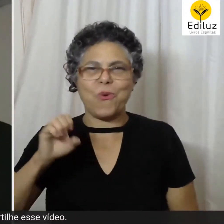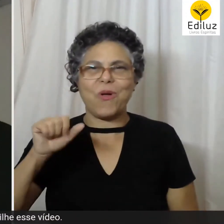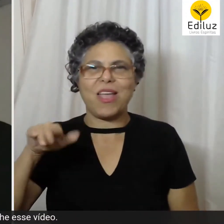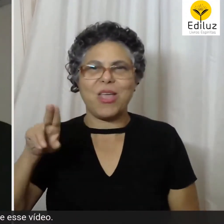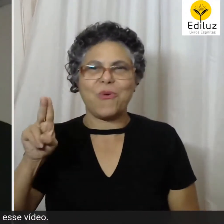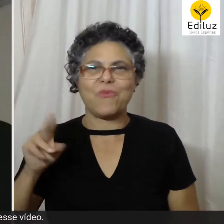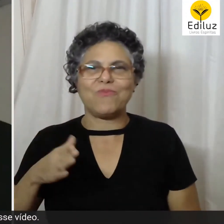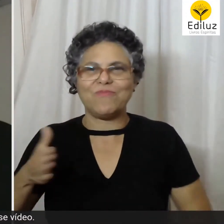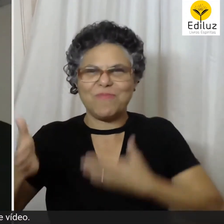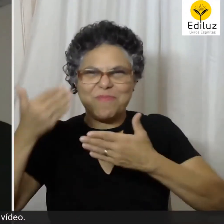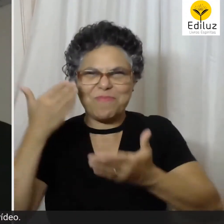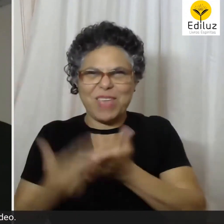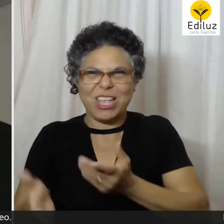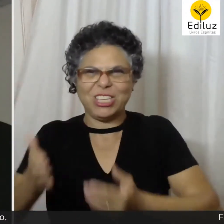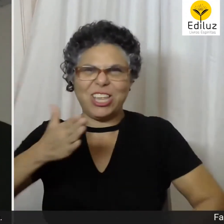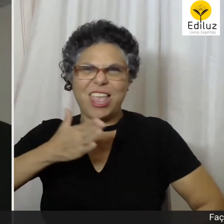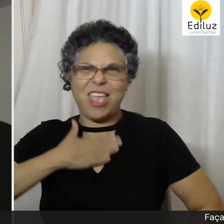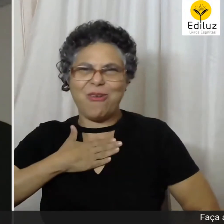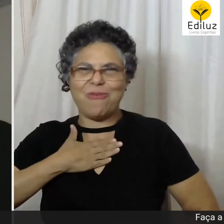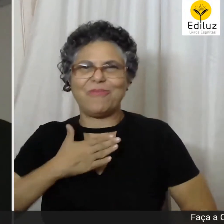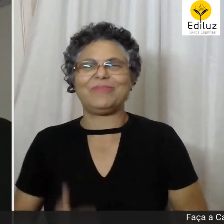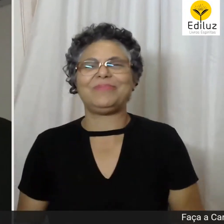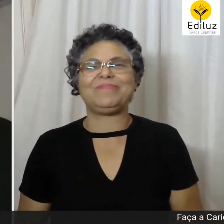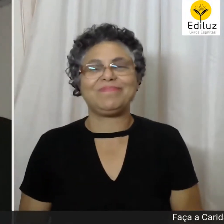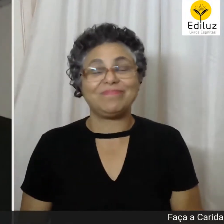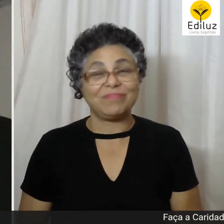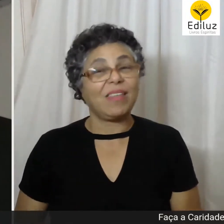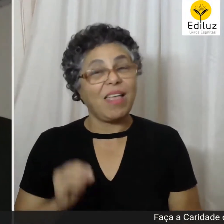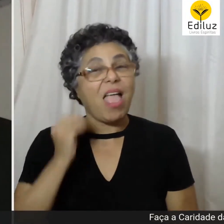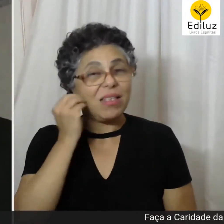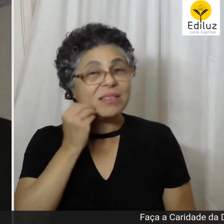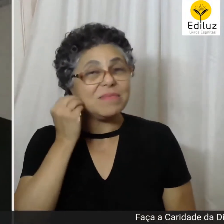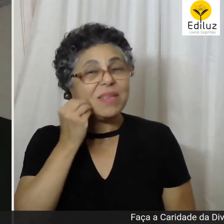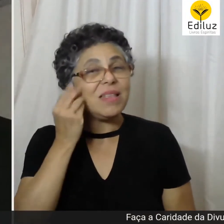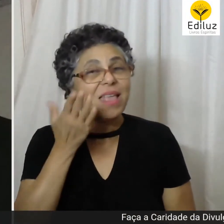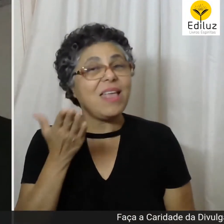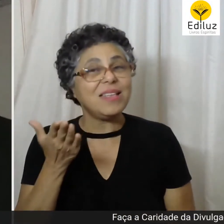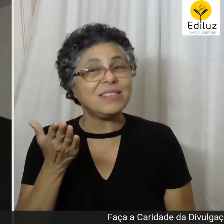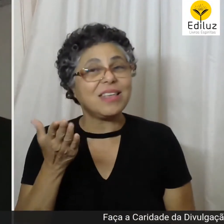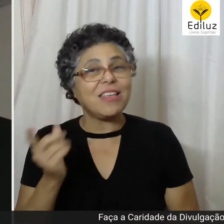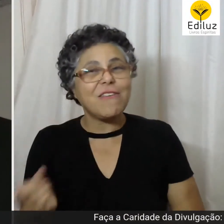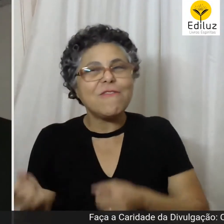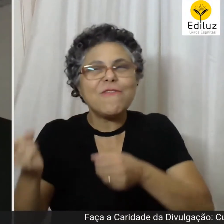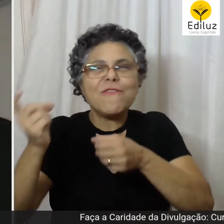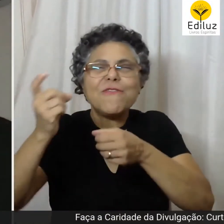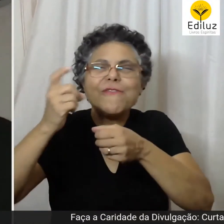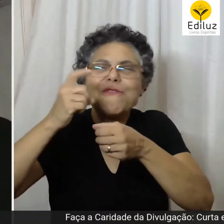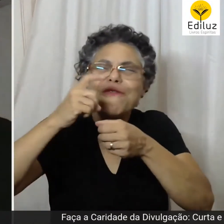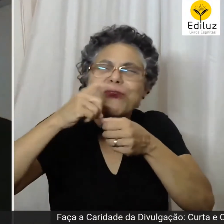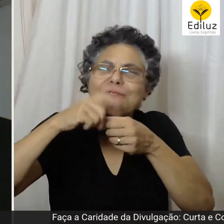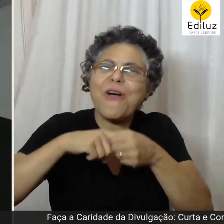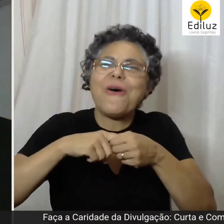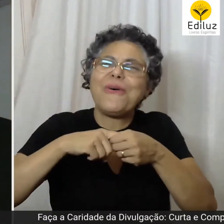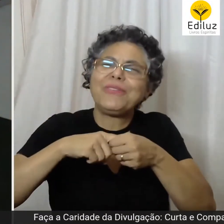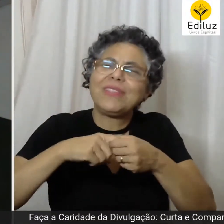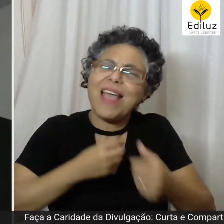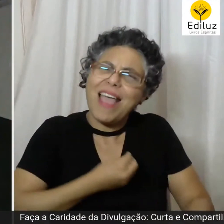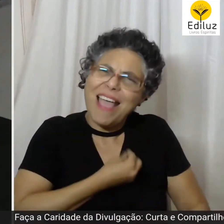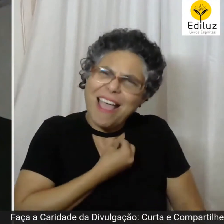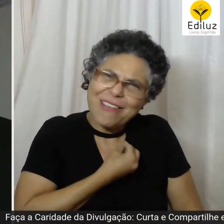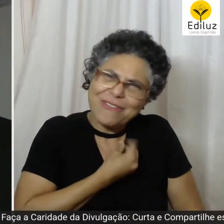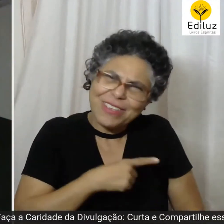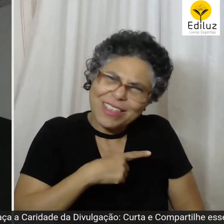Então, assim, são experiências e que vai nos trazer de volta. A vida, nós temos um elemento